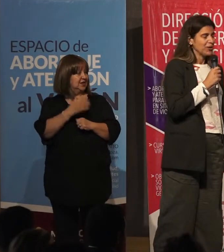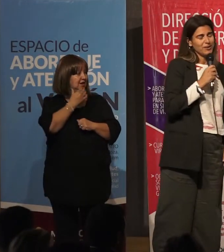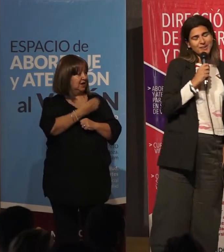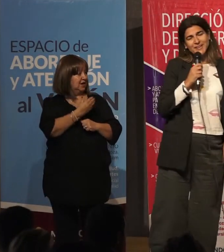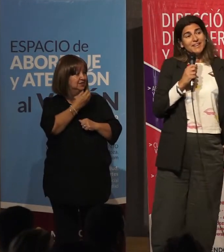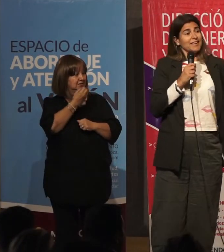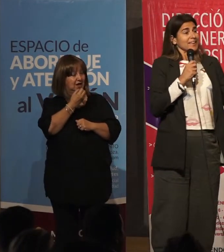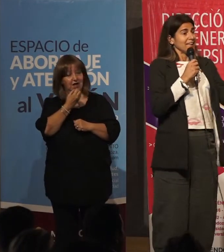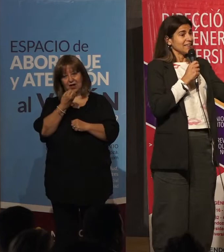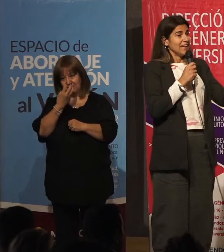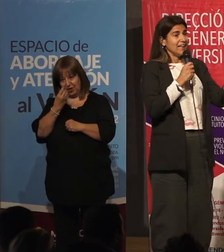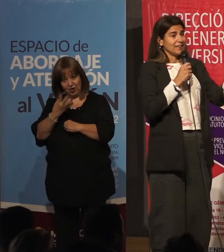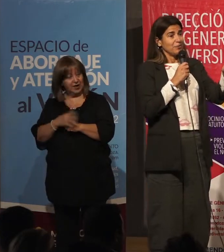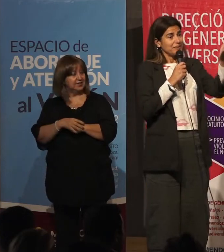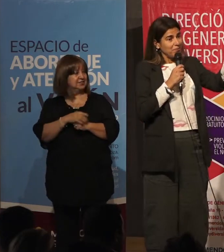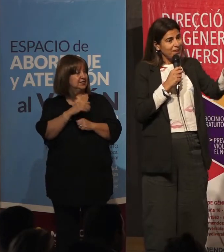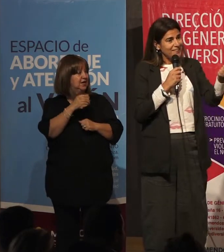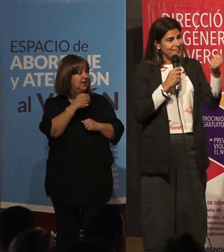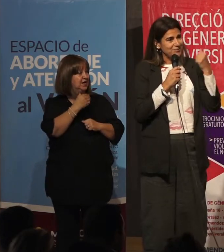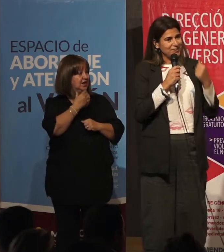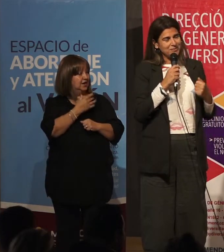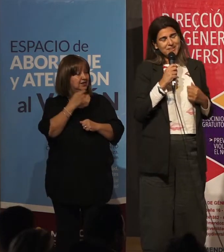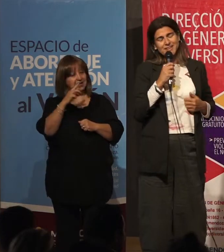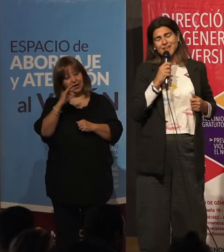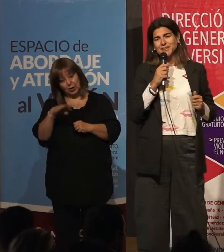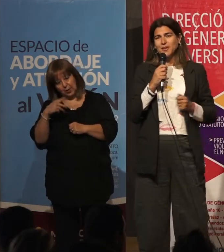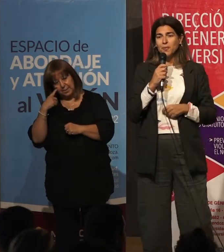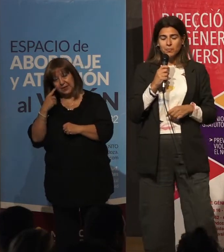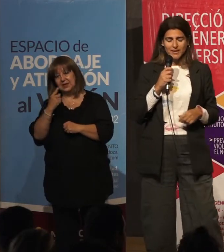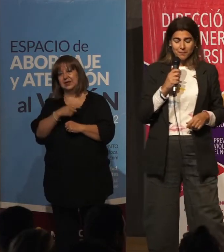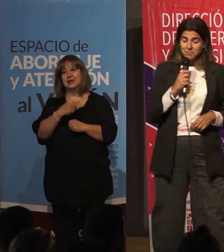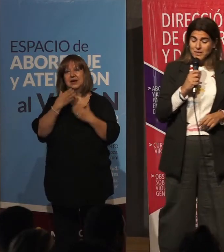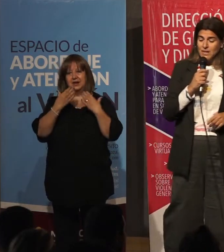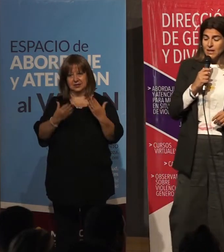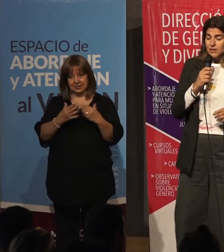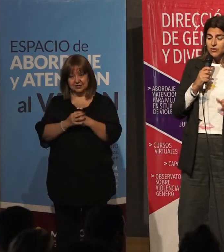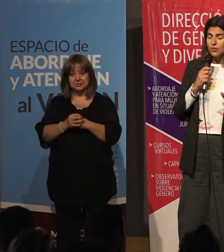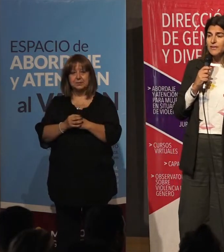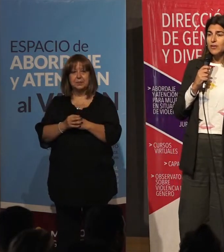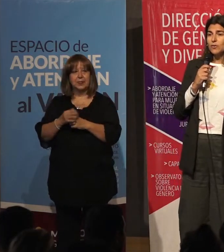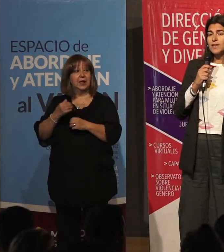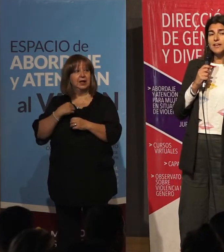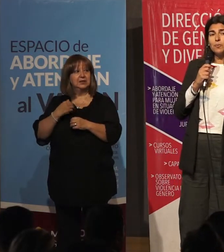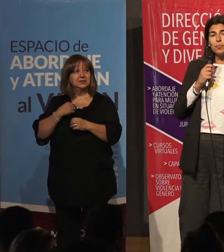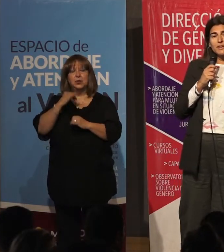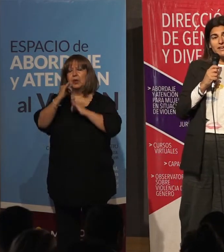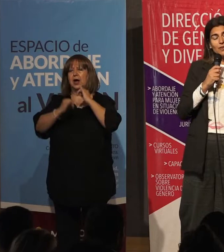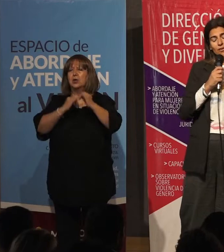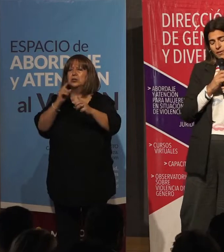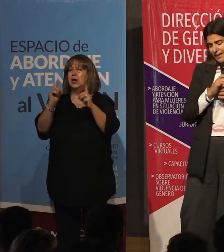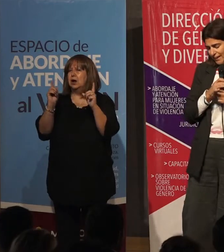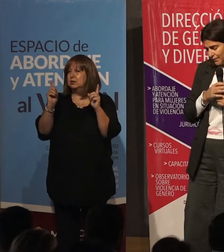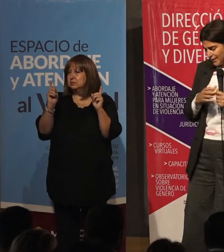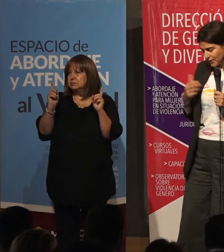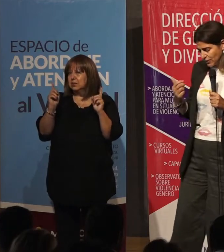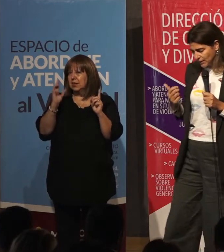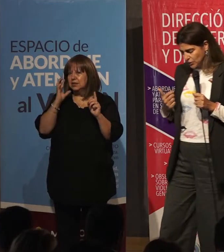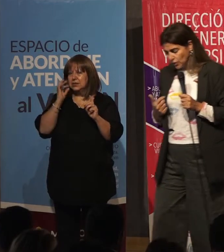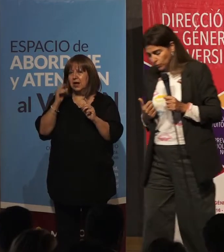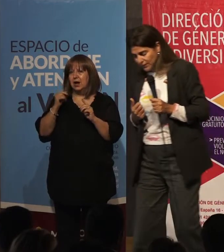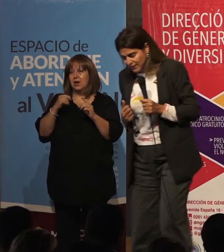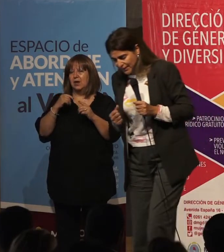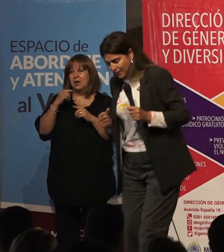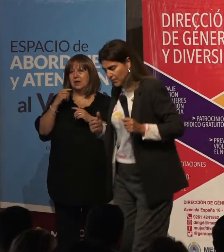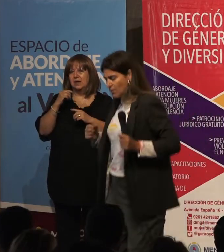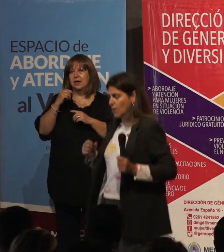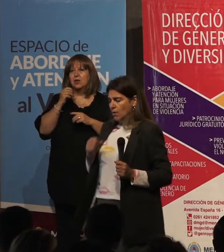Gracias, Flor. Gracias a Romy Zapata, que por la administración. Bueno, yo quiero contarles un poquito, en esto del acceso a